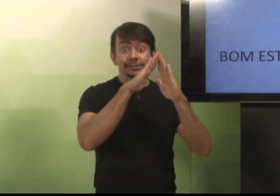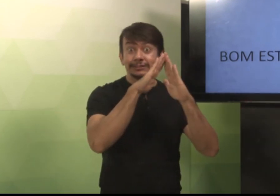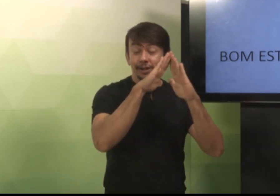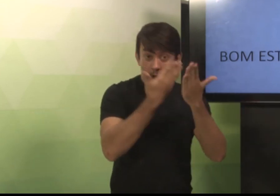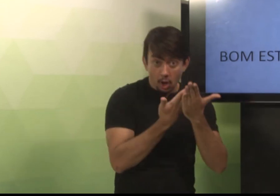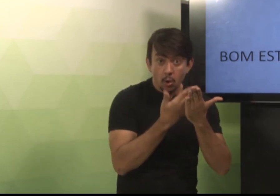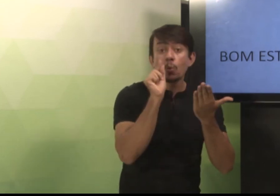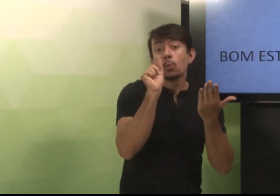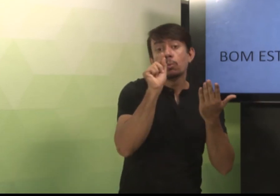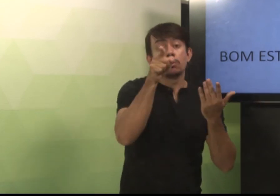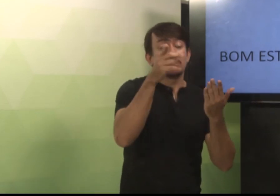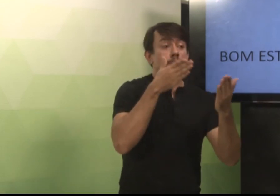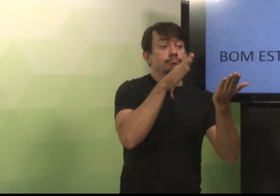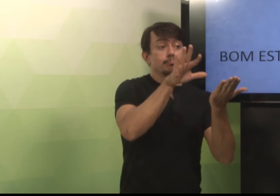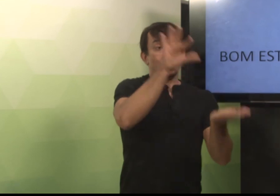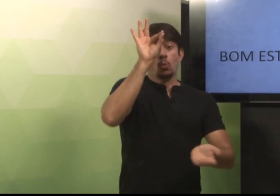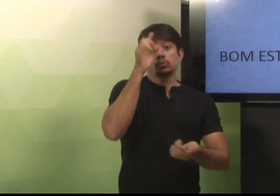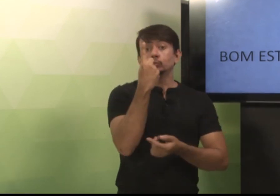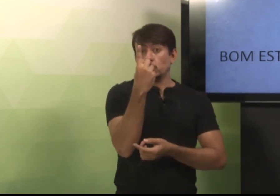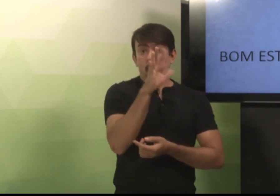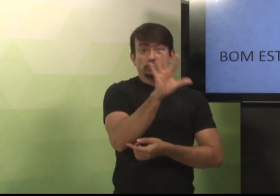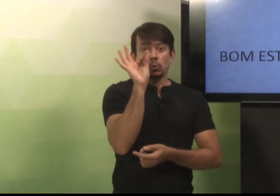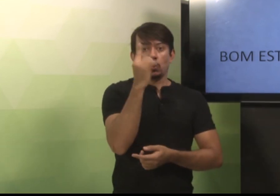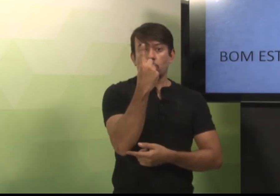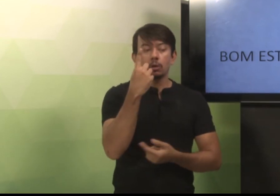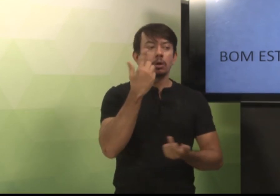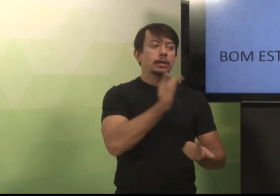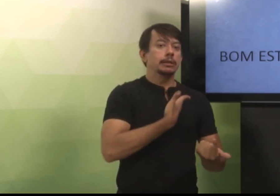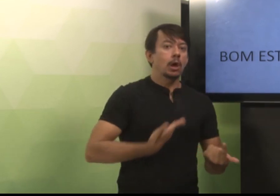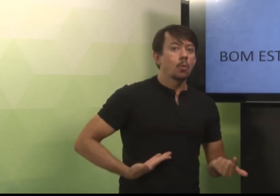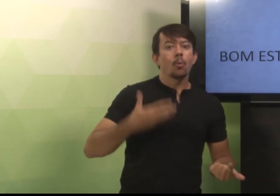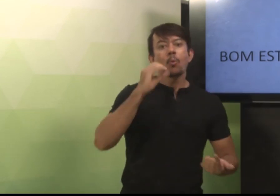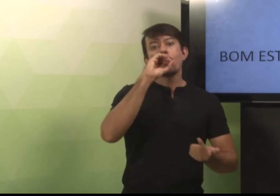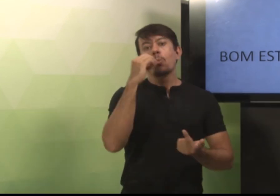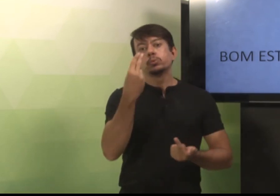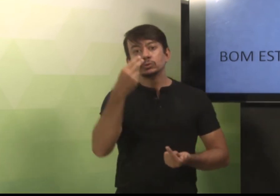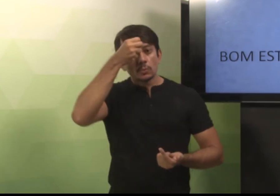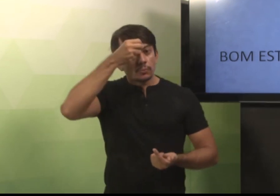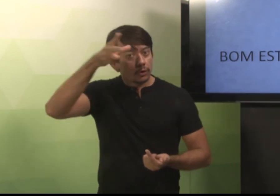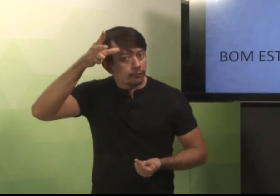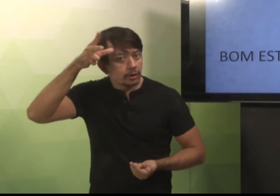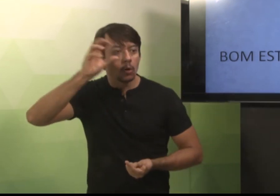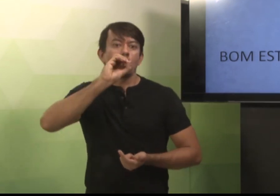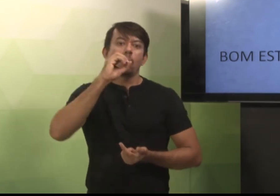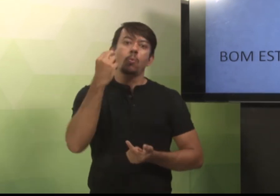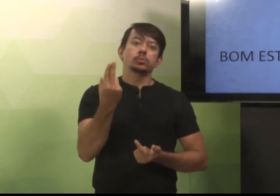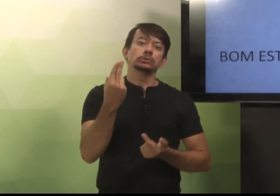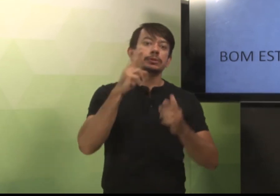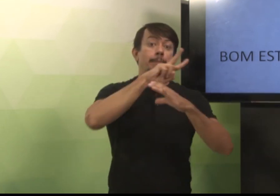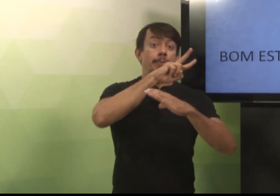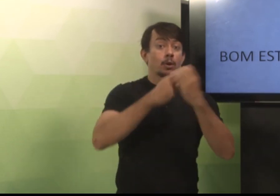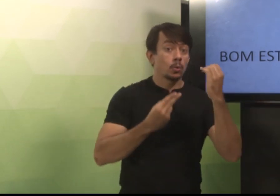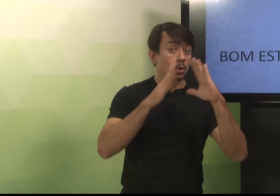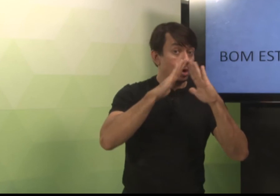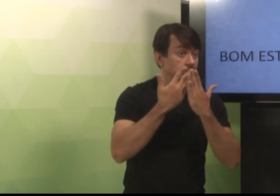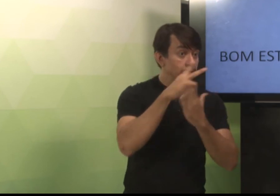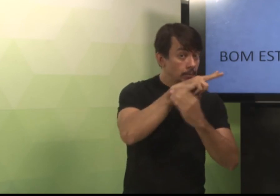1, por meio da observação da escola. Então, você vai escolher uma escola estadual, municipal, uma